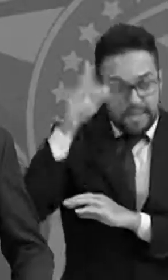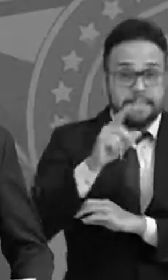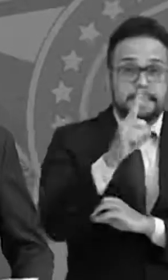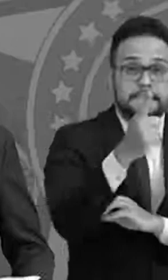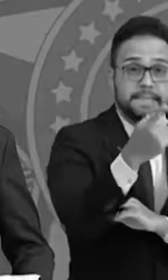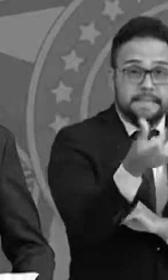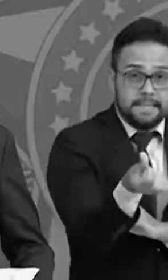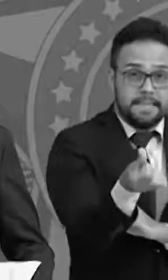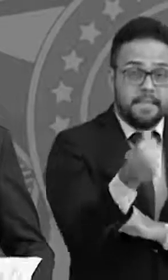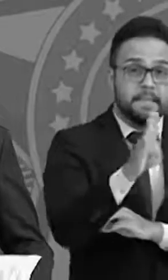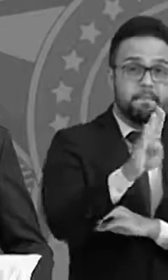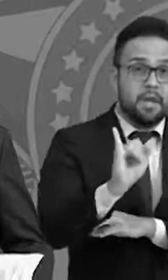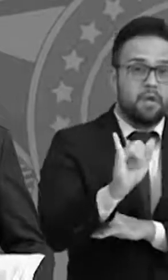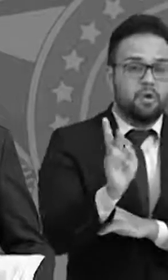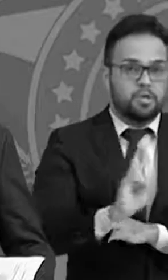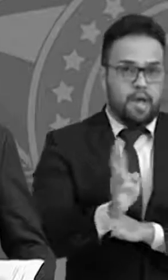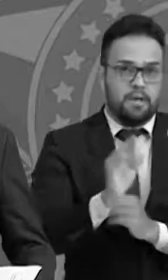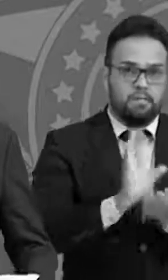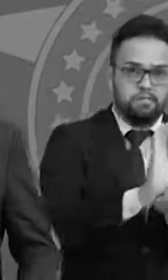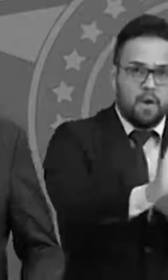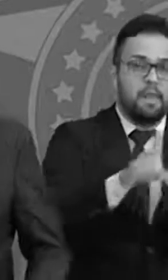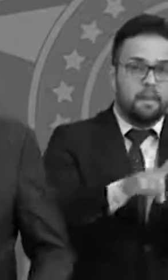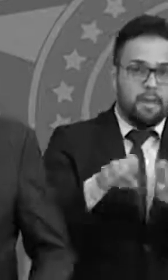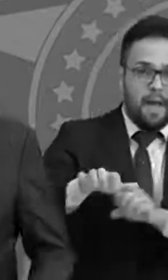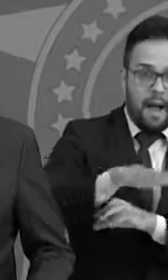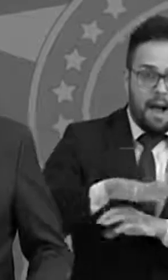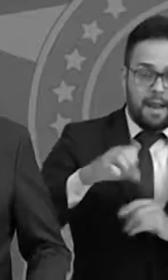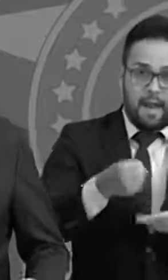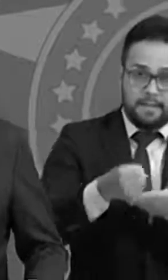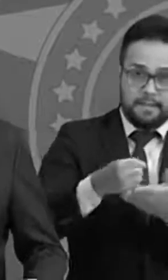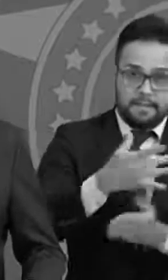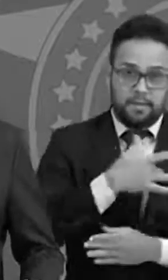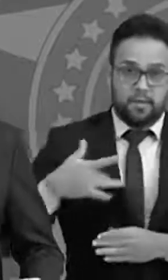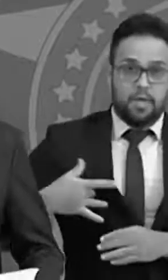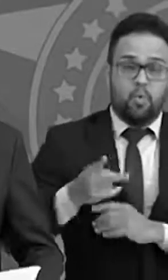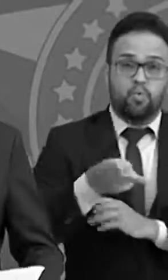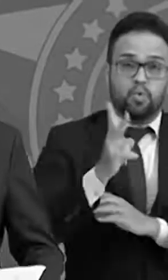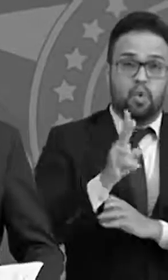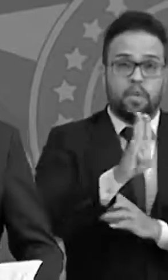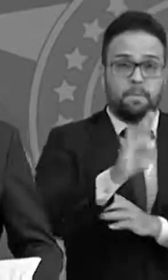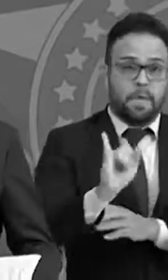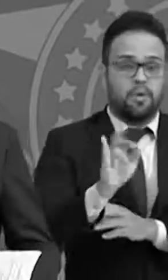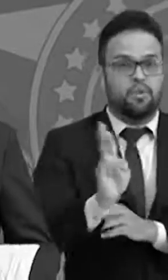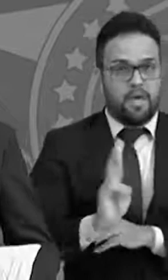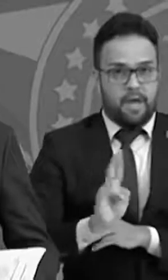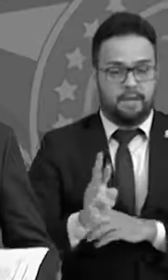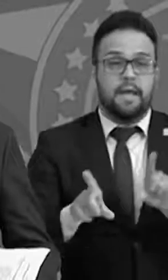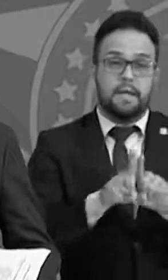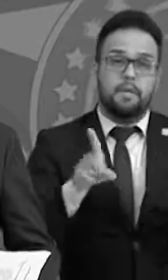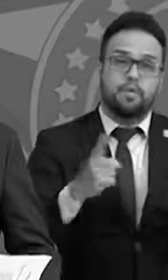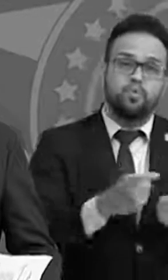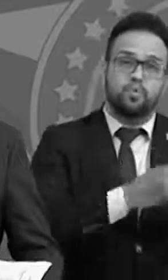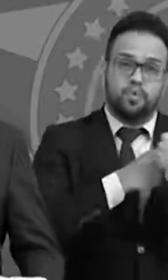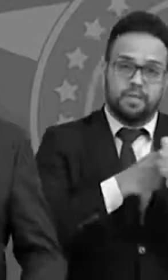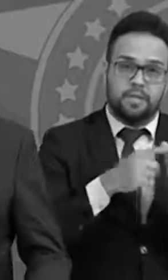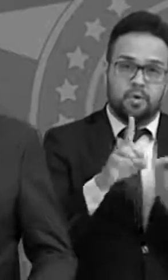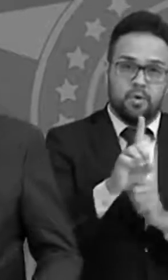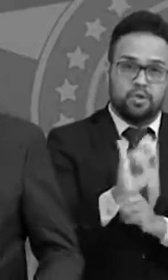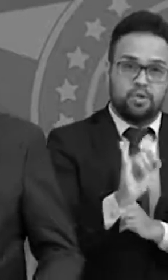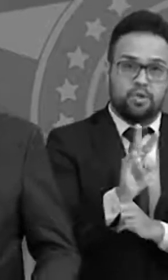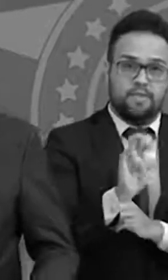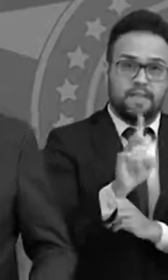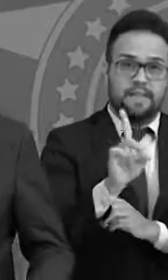reais. Assistência social, também saúde, 2 bilhões de reais. Suspensão da dívida dos